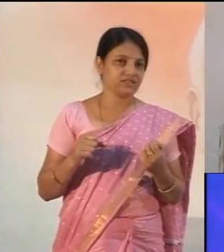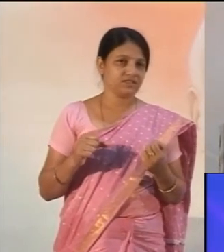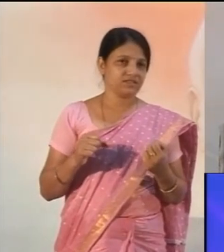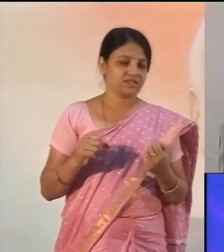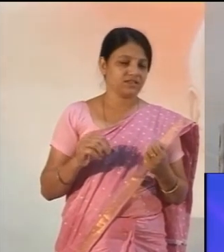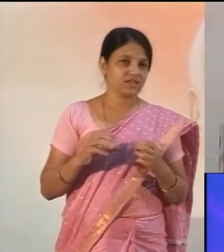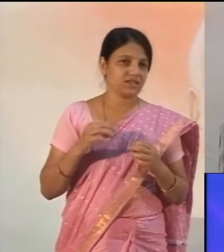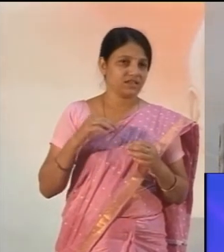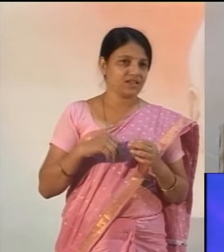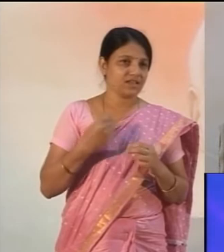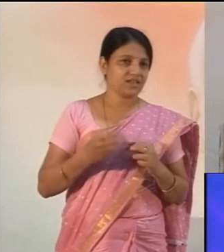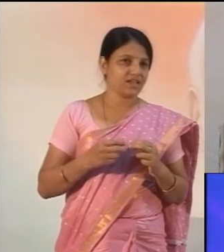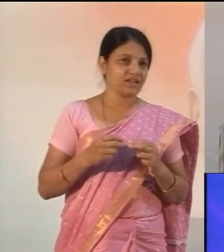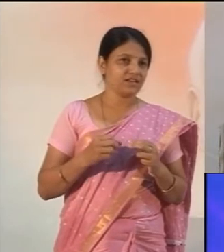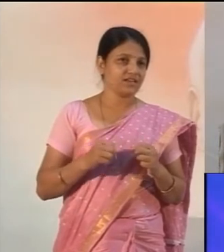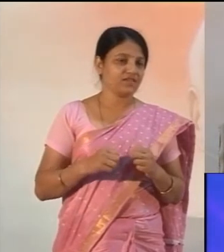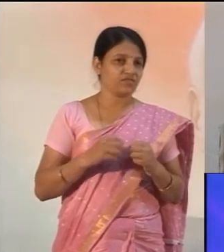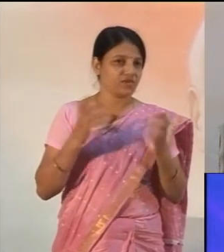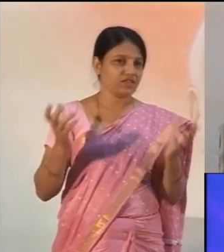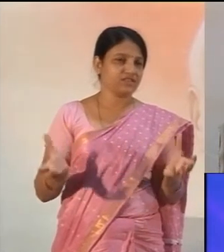एंड वाइज।